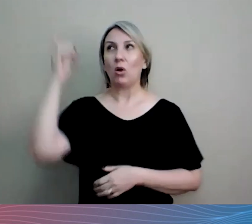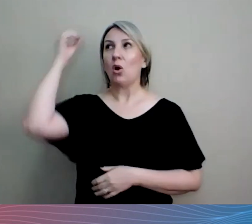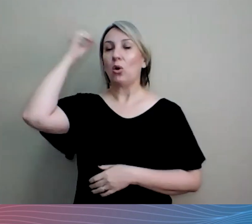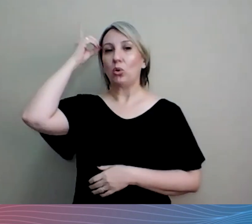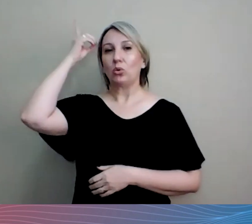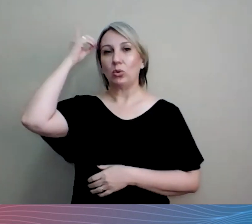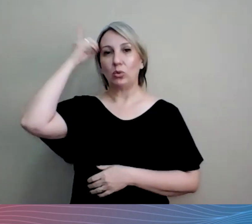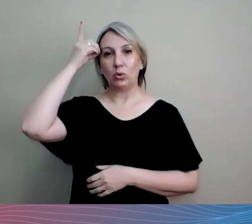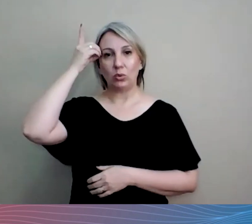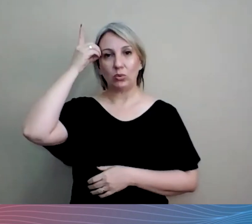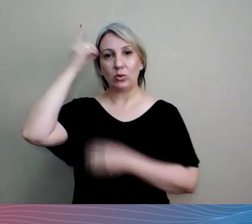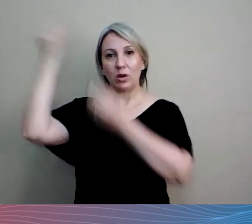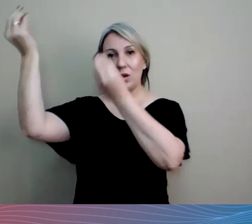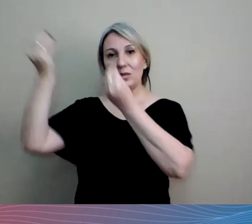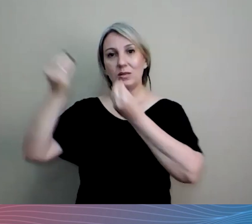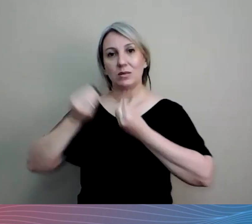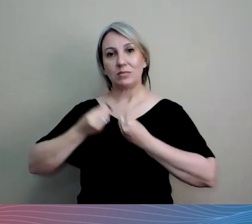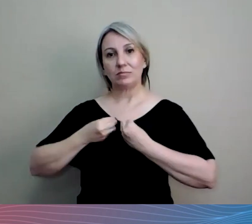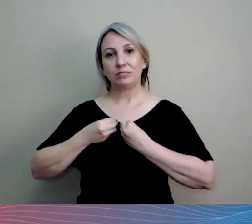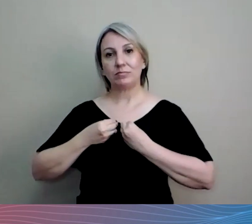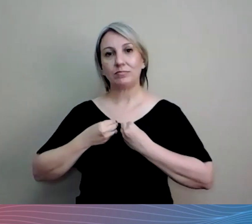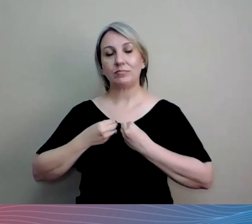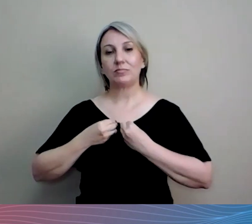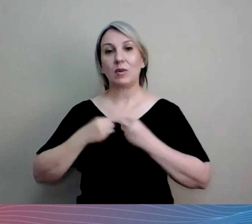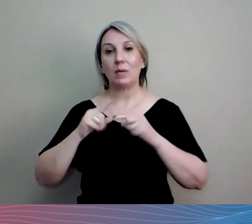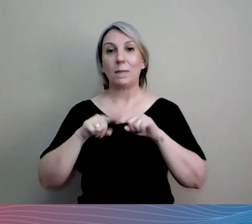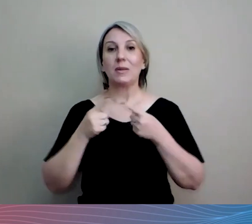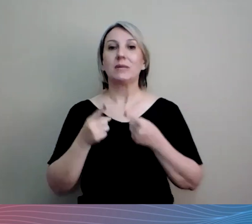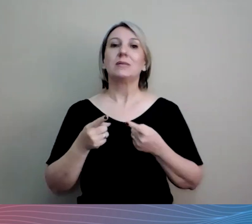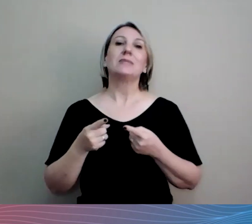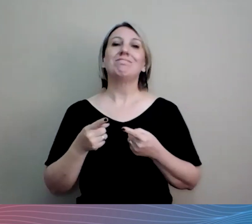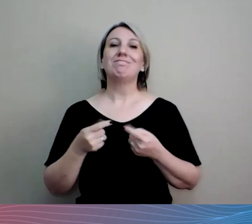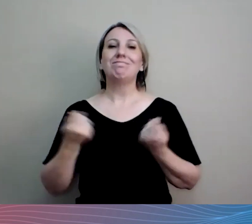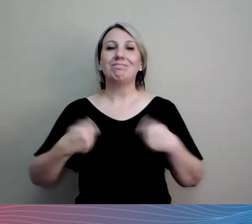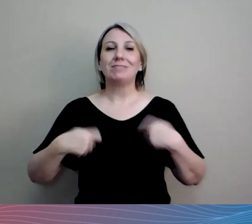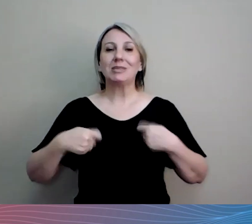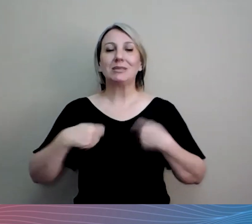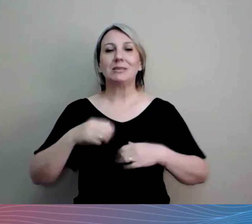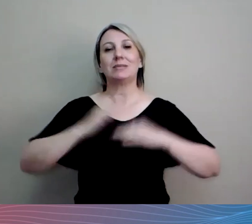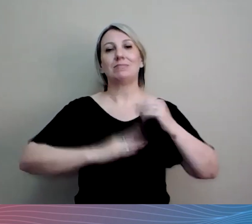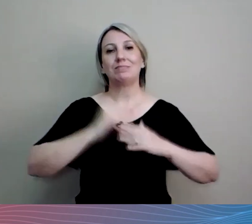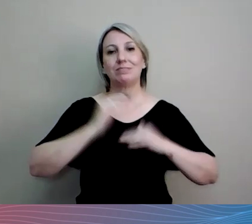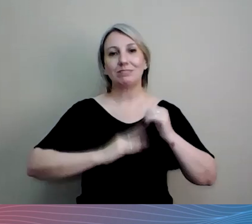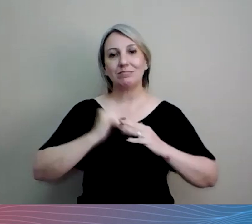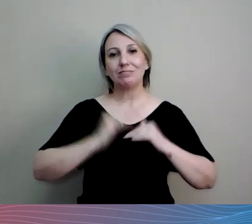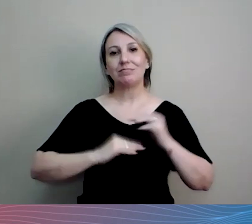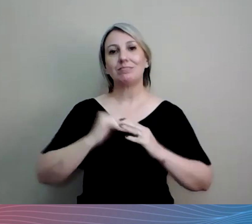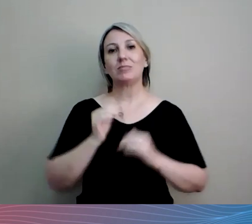Cristo, mas nós precisamos exercitar esse dom, né? Posso orar por você,